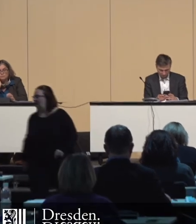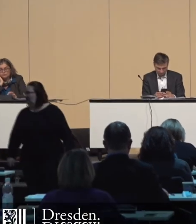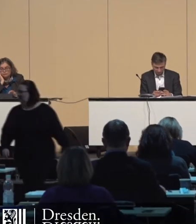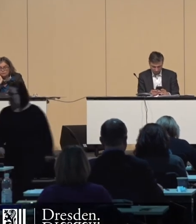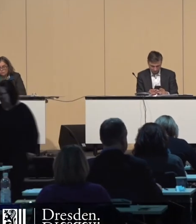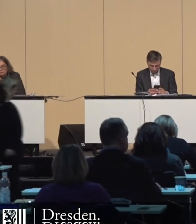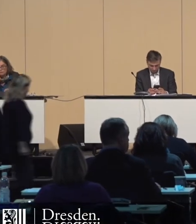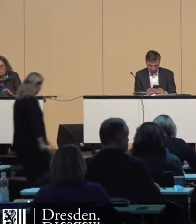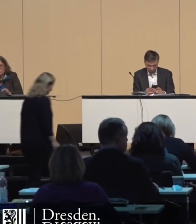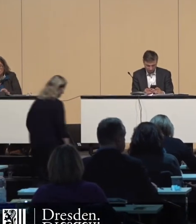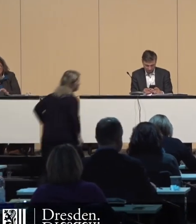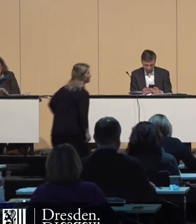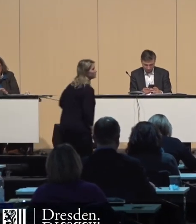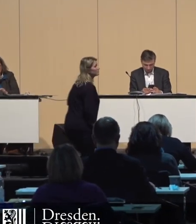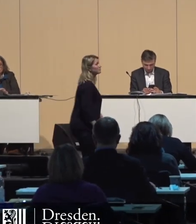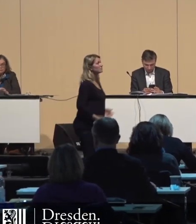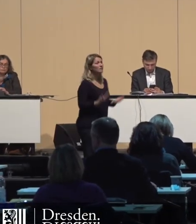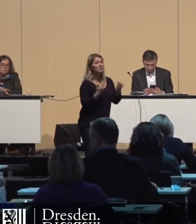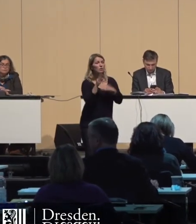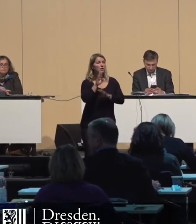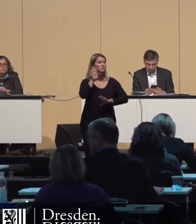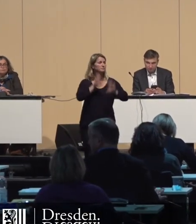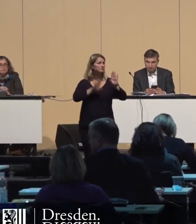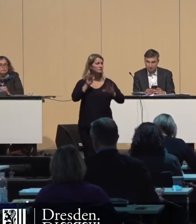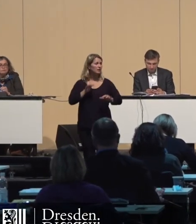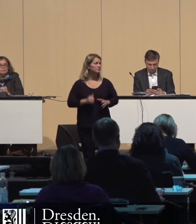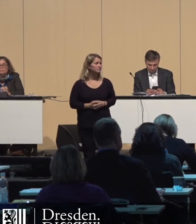So, gibt es weitere Wortmeldungen?